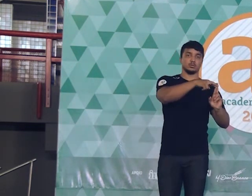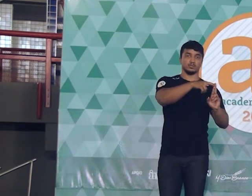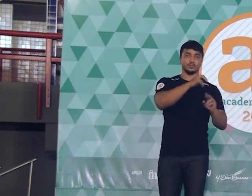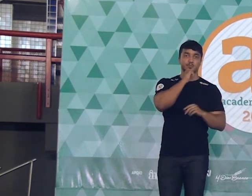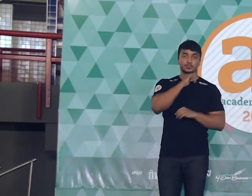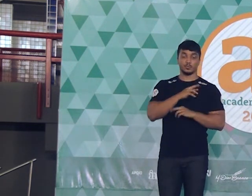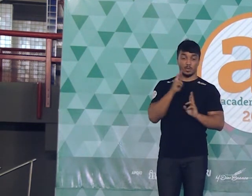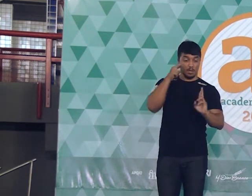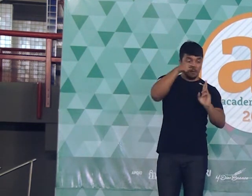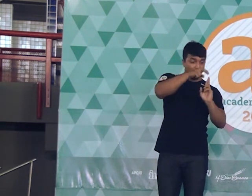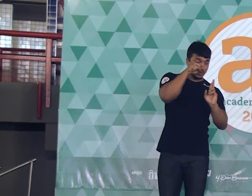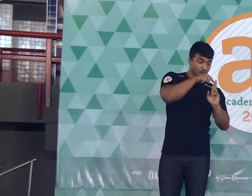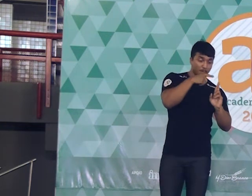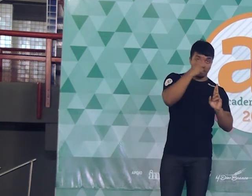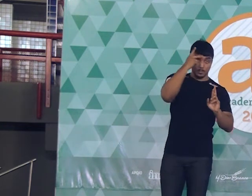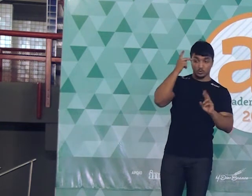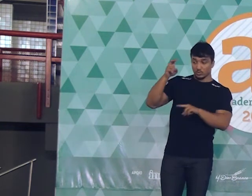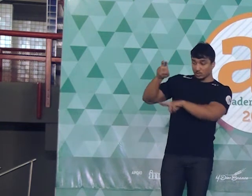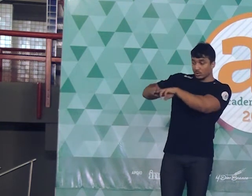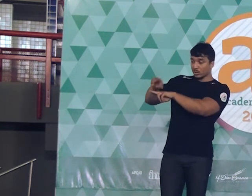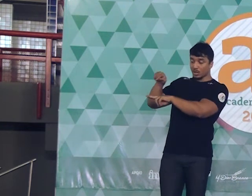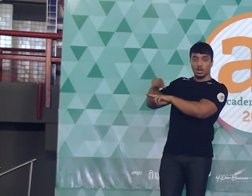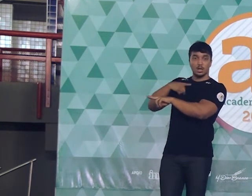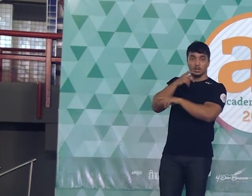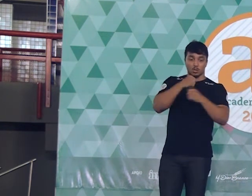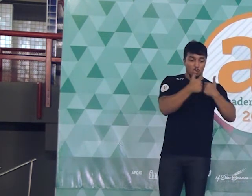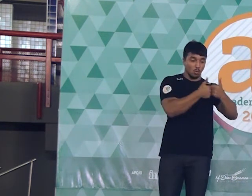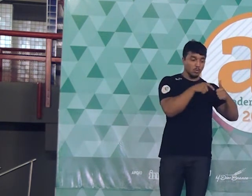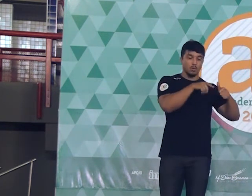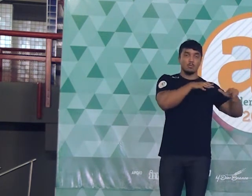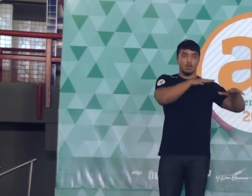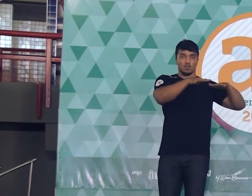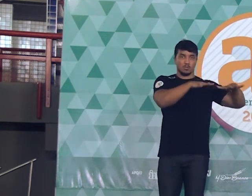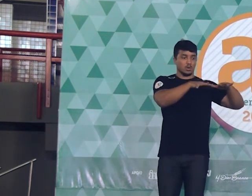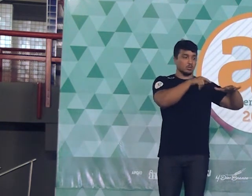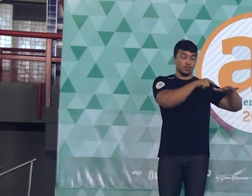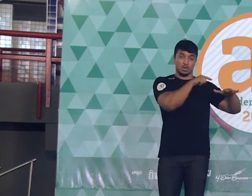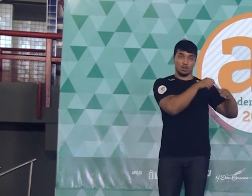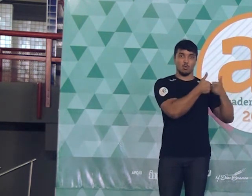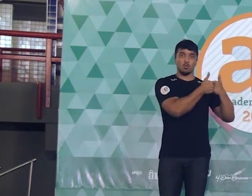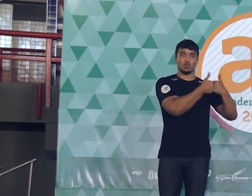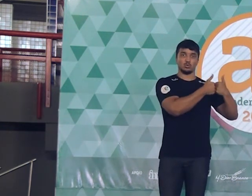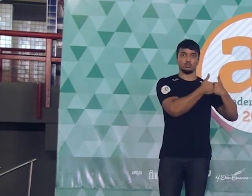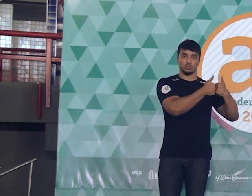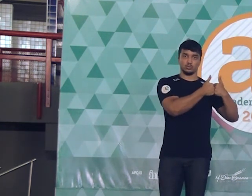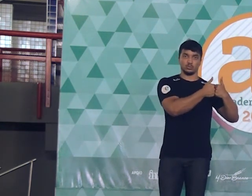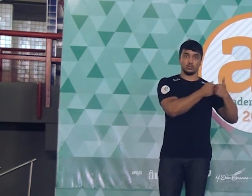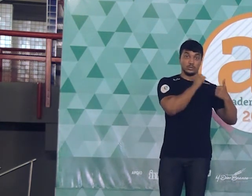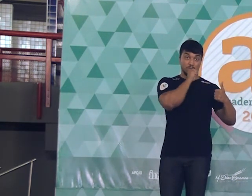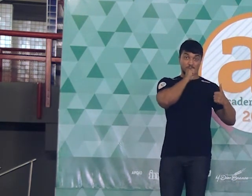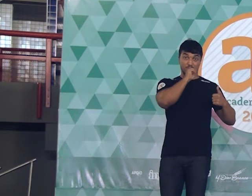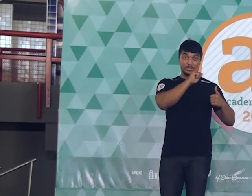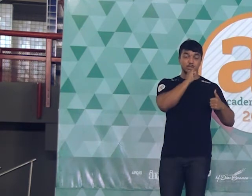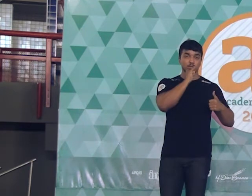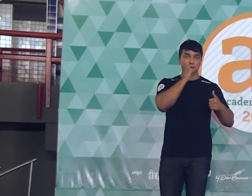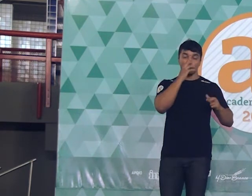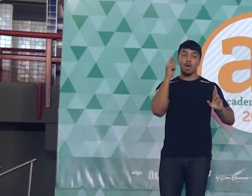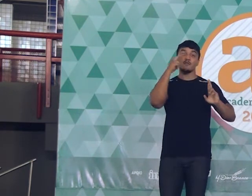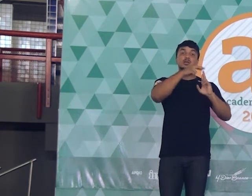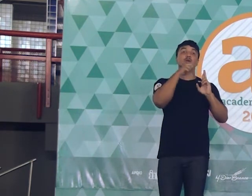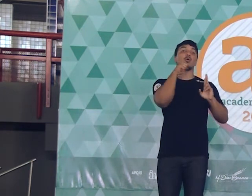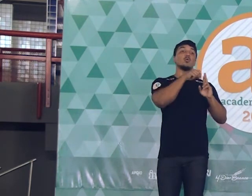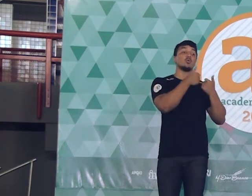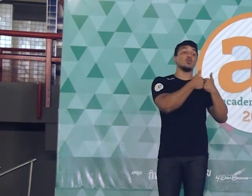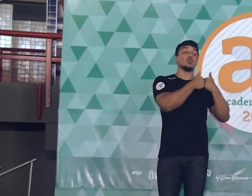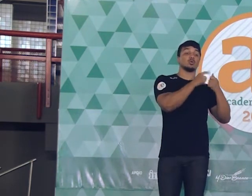Se o referencial for a pessoa que está sentada, o ônibus está em movimento. Porém, se o referencial for o ônibus,